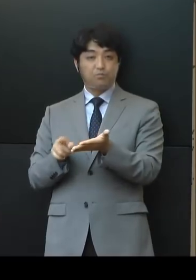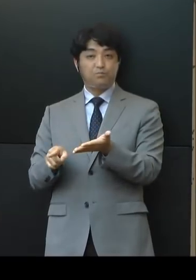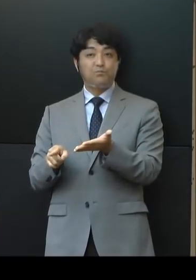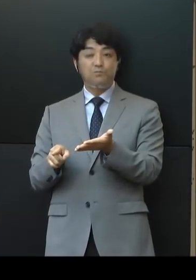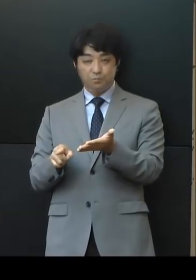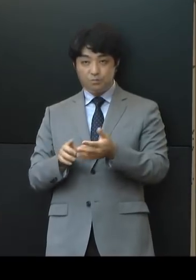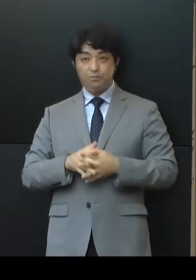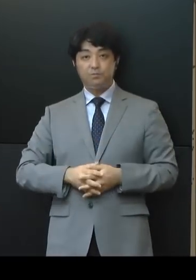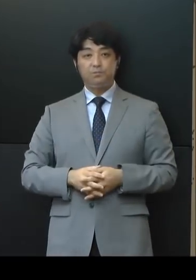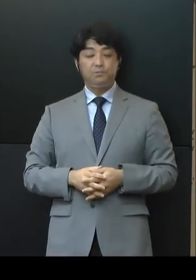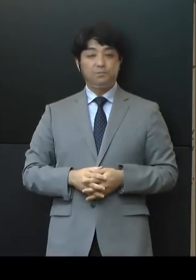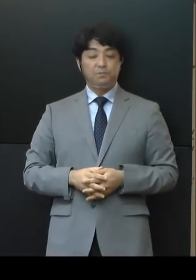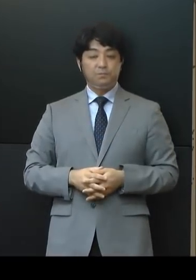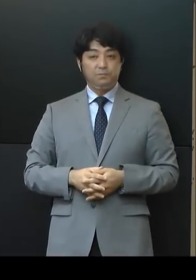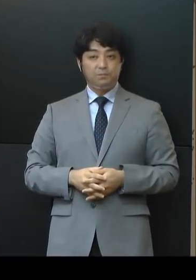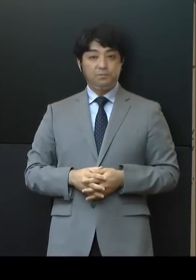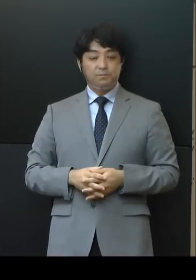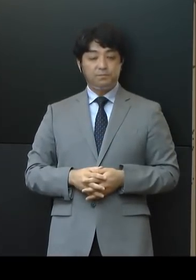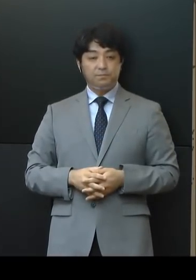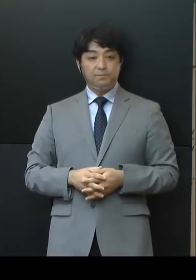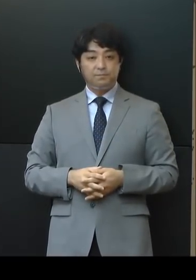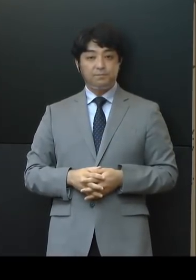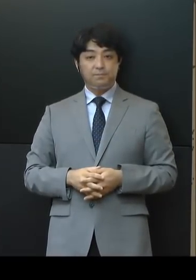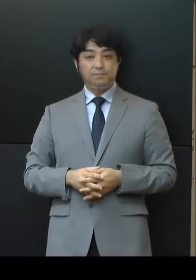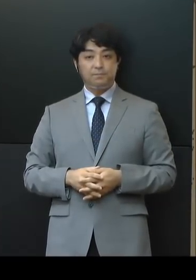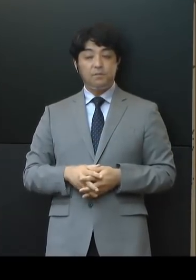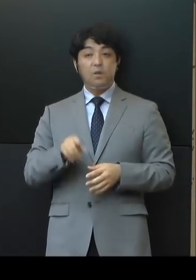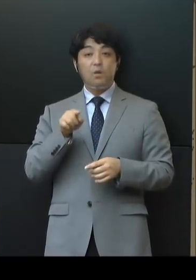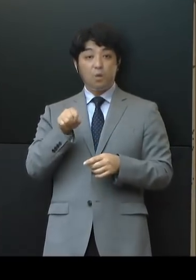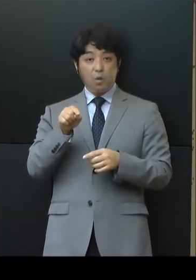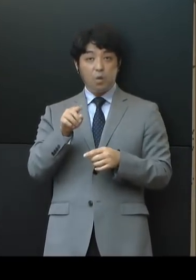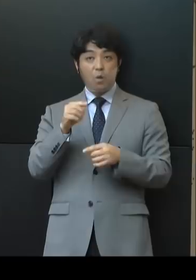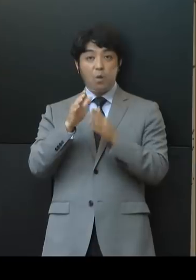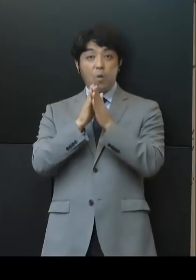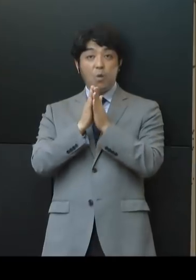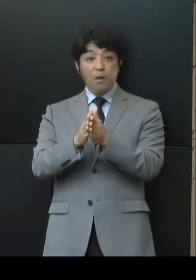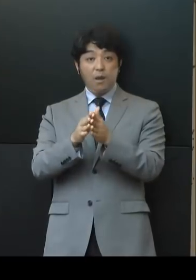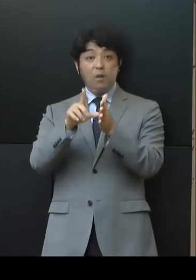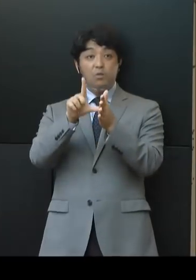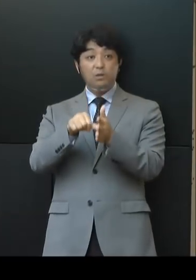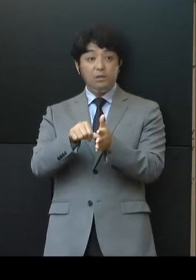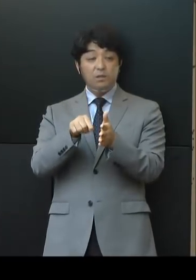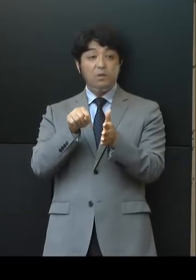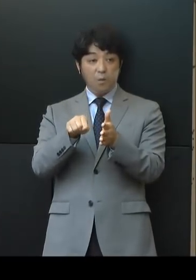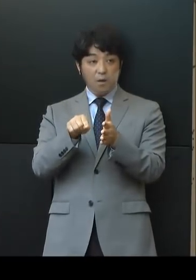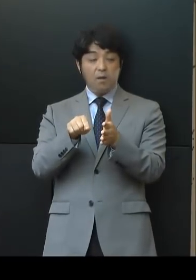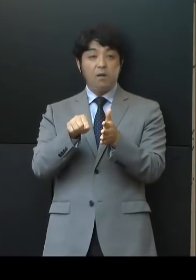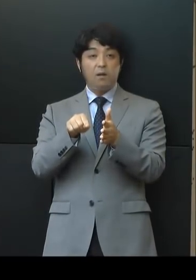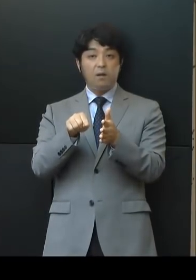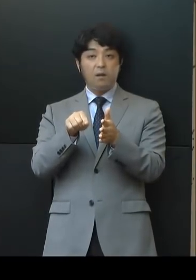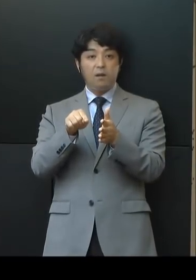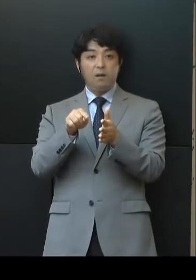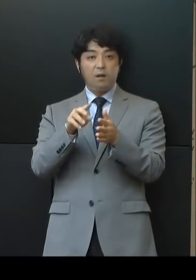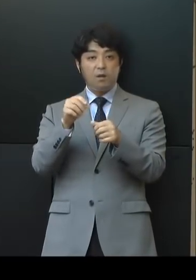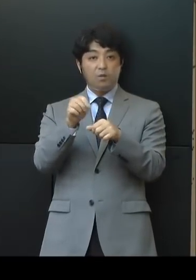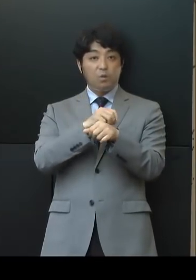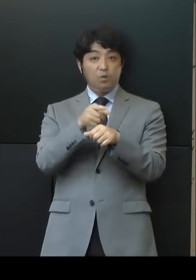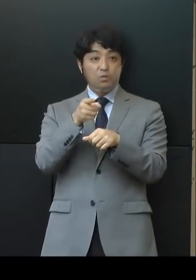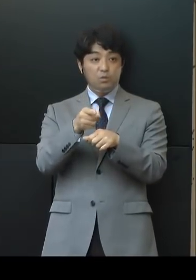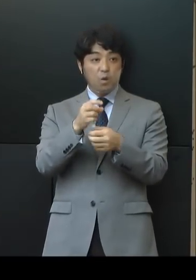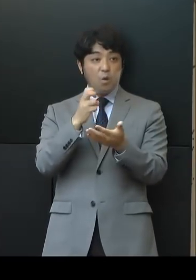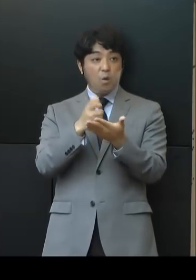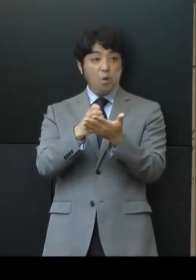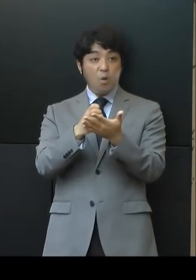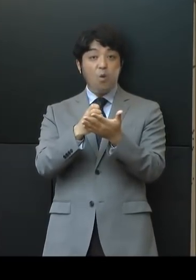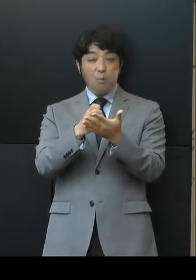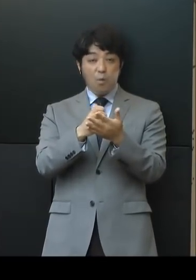お願い、要請をするということでございますが、その要請に応じない場合には、特措法の45条2項も、3項も、4項も